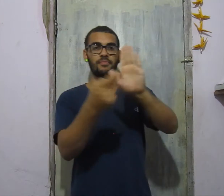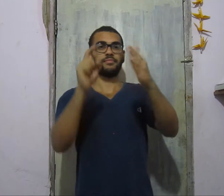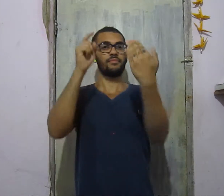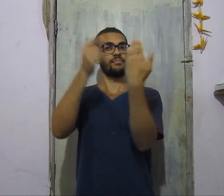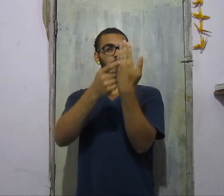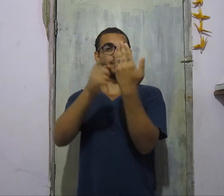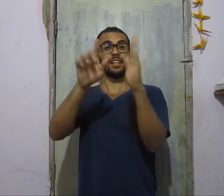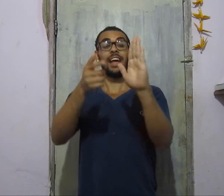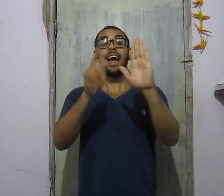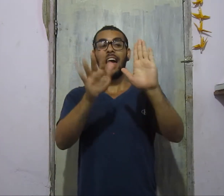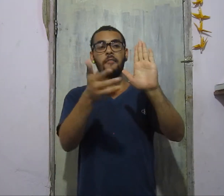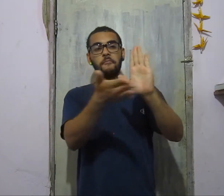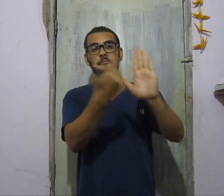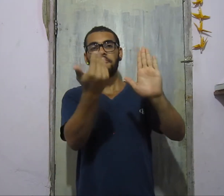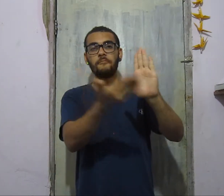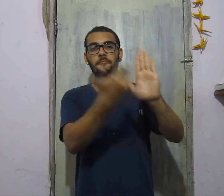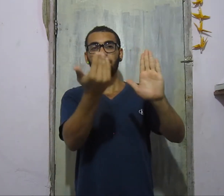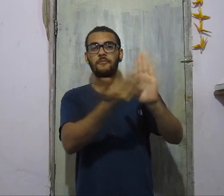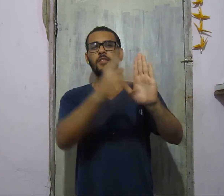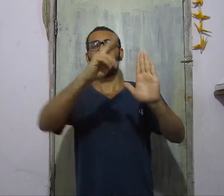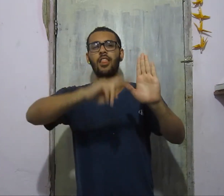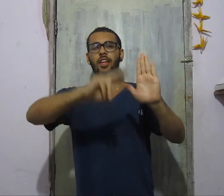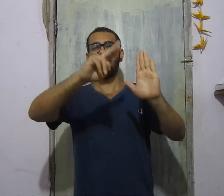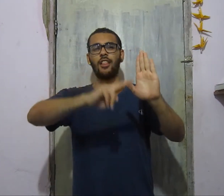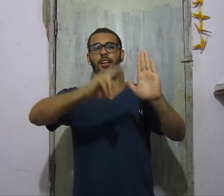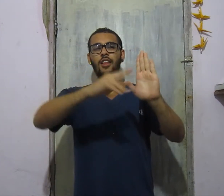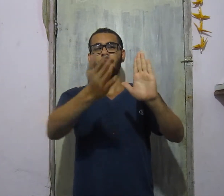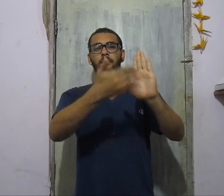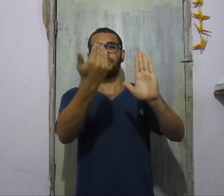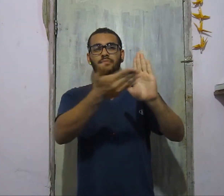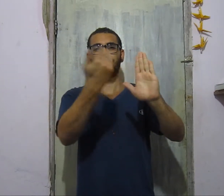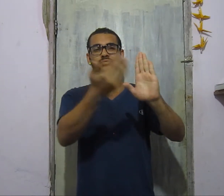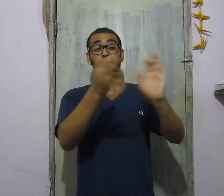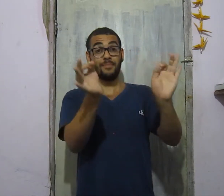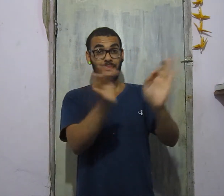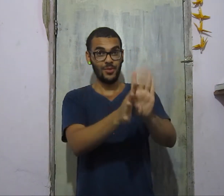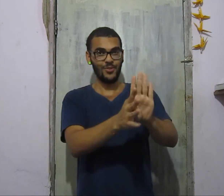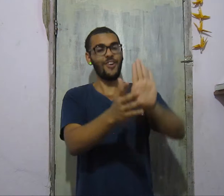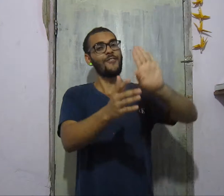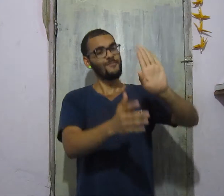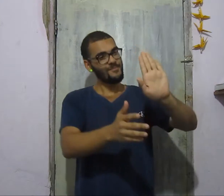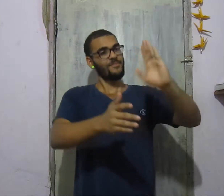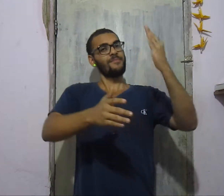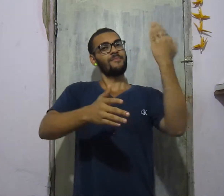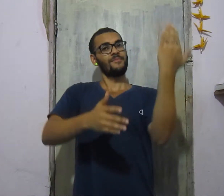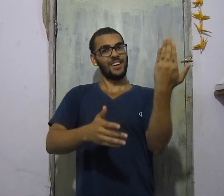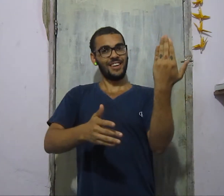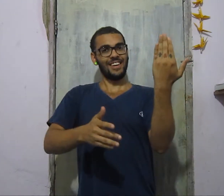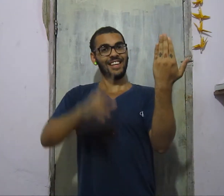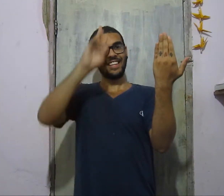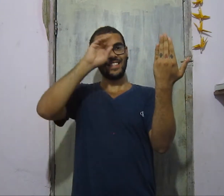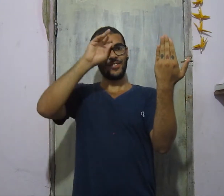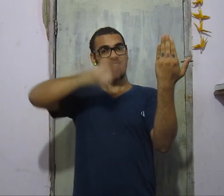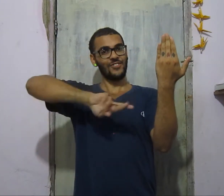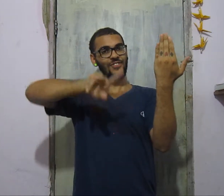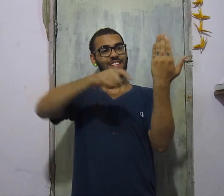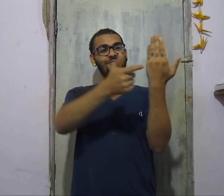Vira Vira. Então você lê de um lado o livro completo, quando você termina o primeiro, você vira e do outro lado a outra história, uma